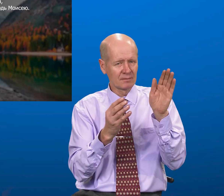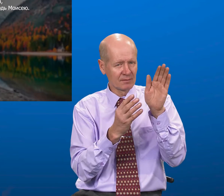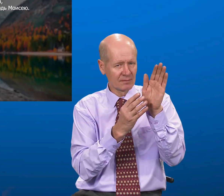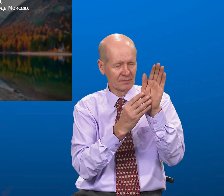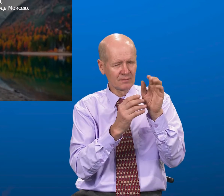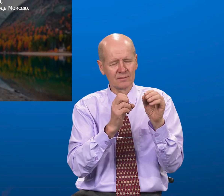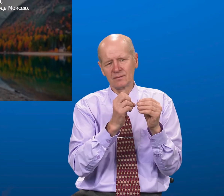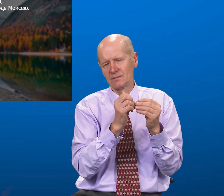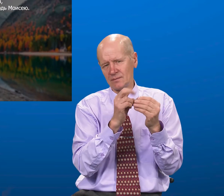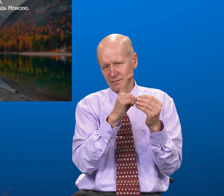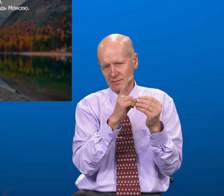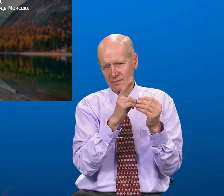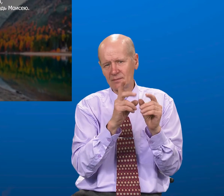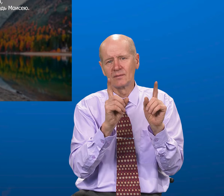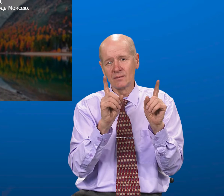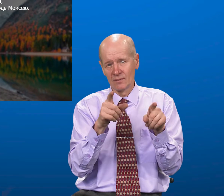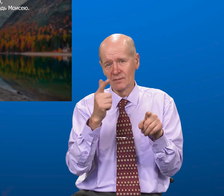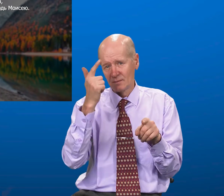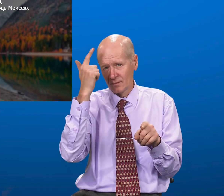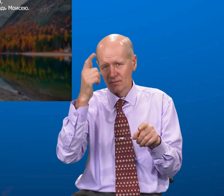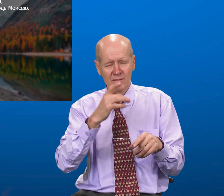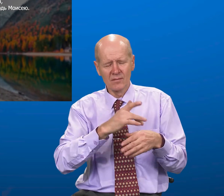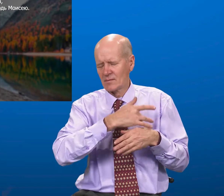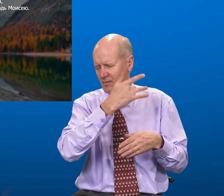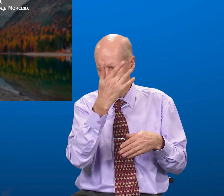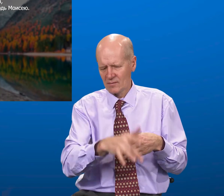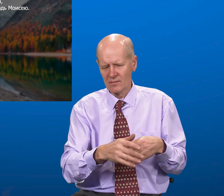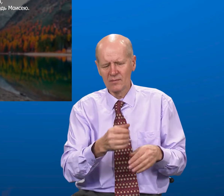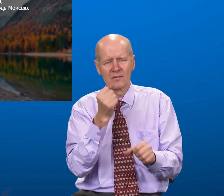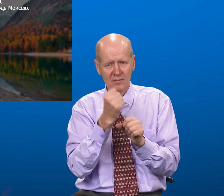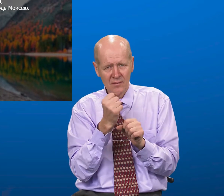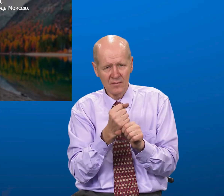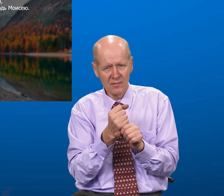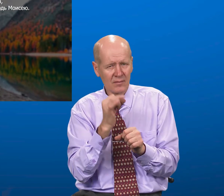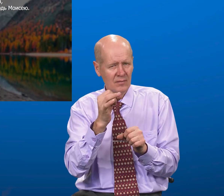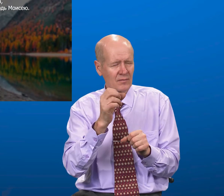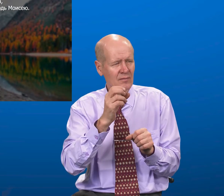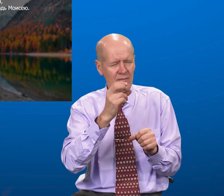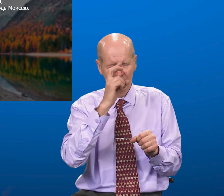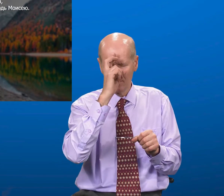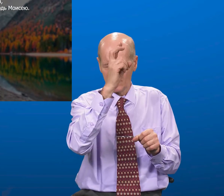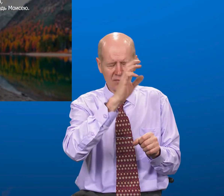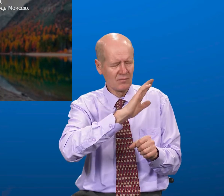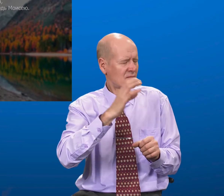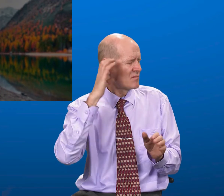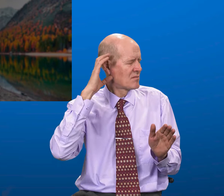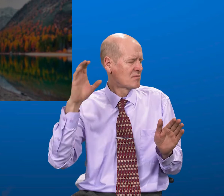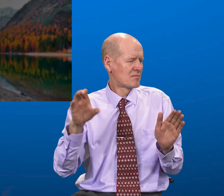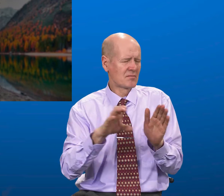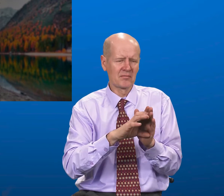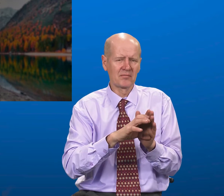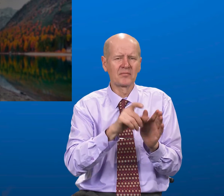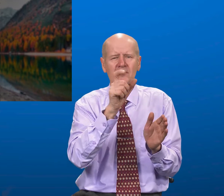тексте сообщается: «Но Господь ожесточил сердце фараона, и он не послушал их».